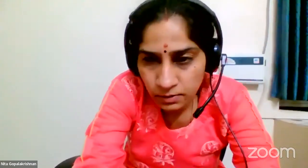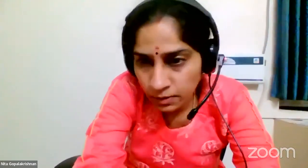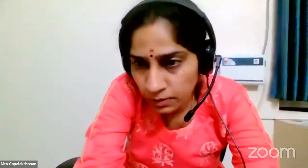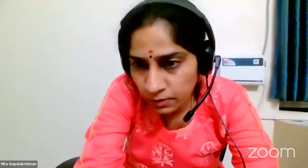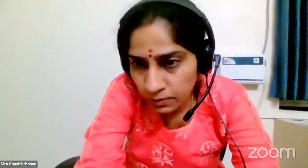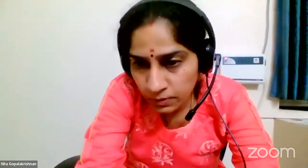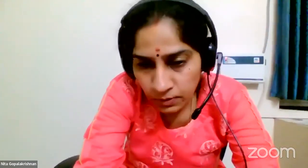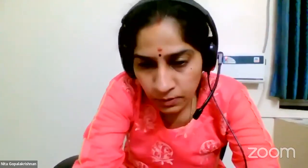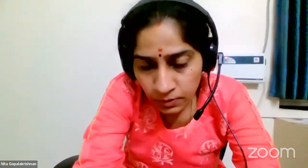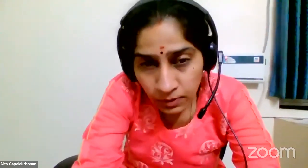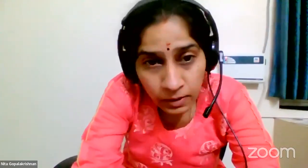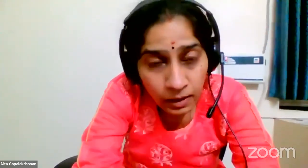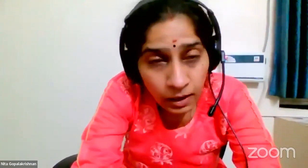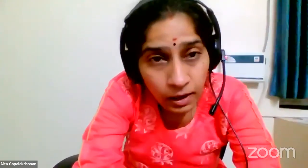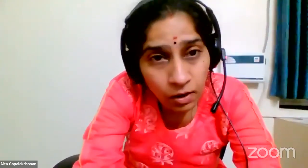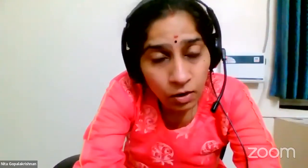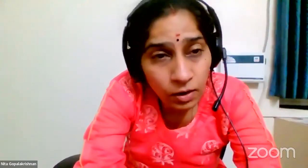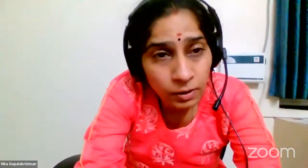गृहस्थ, हाँ वानप्रस्थ,